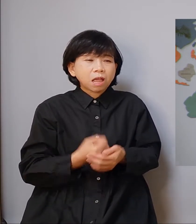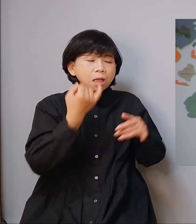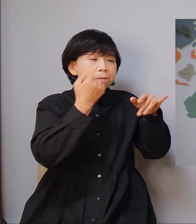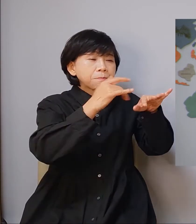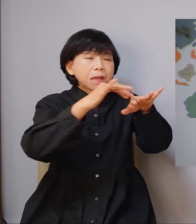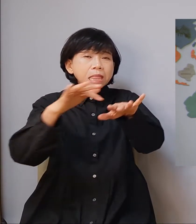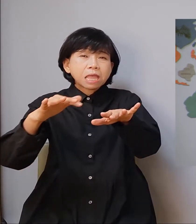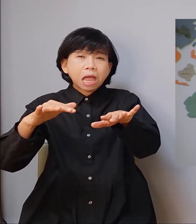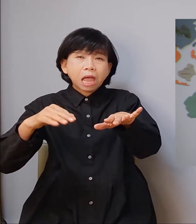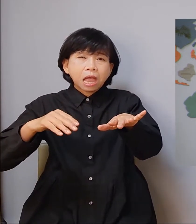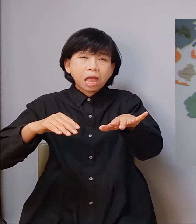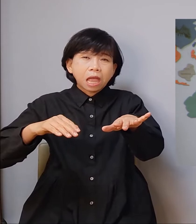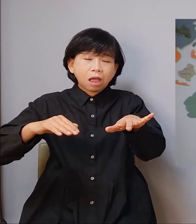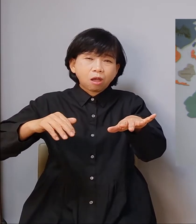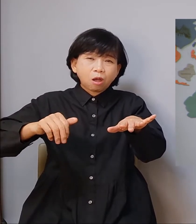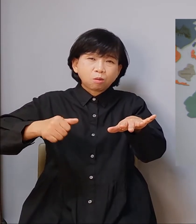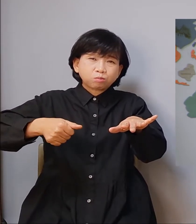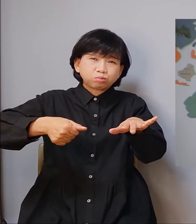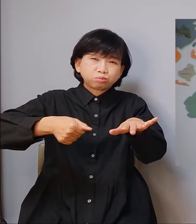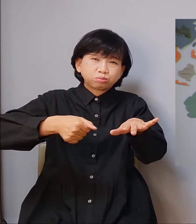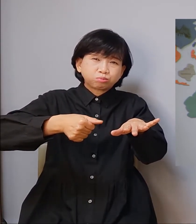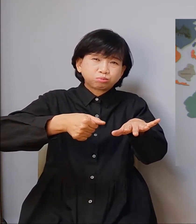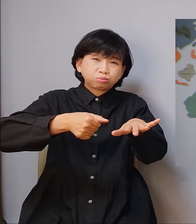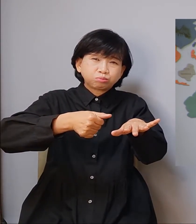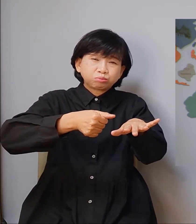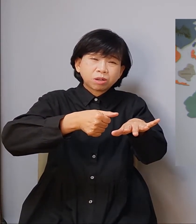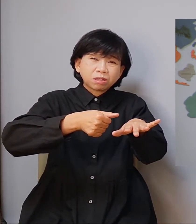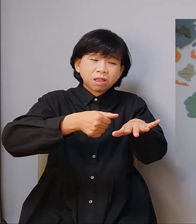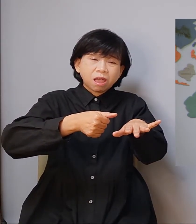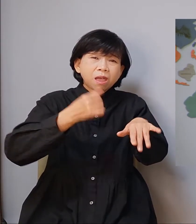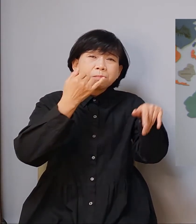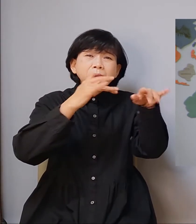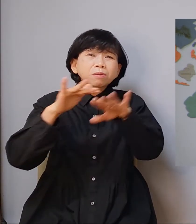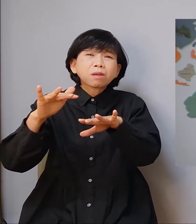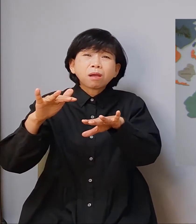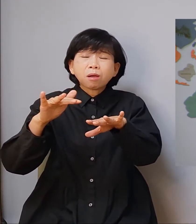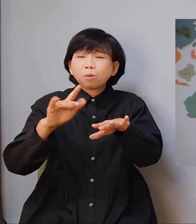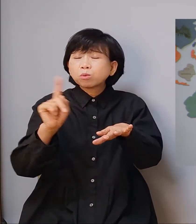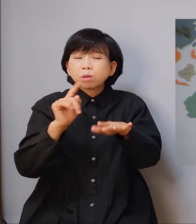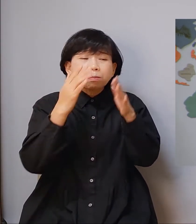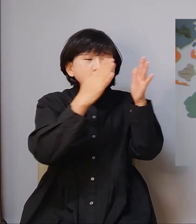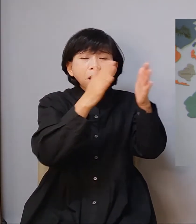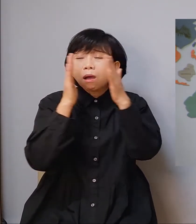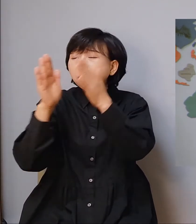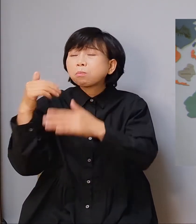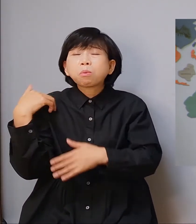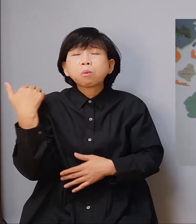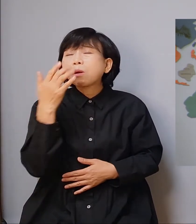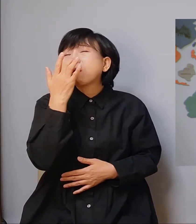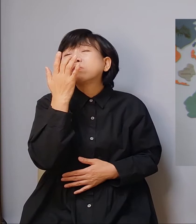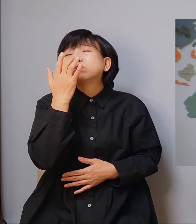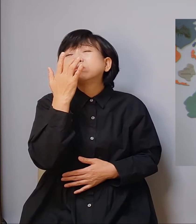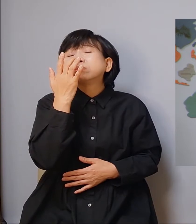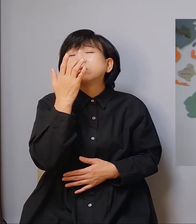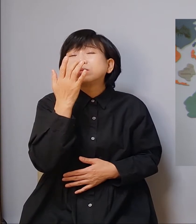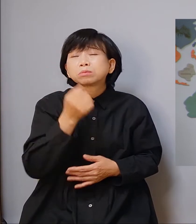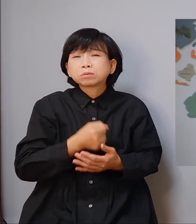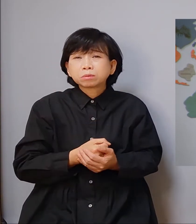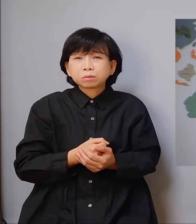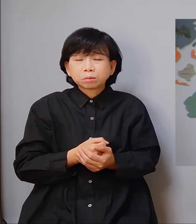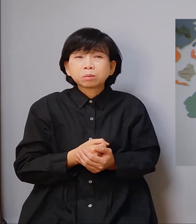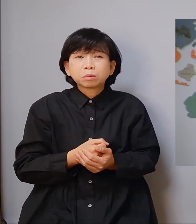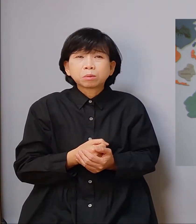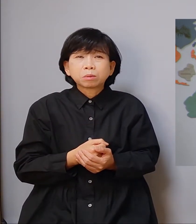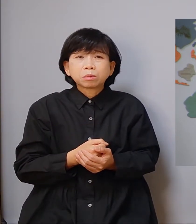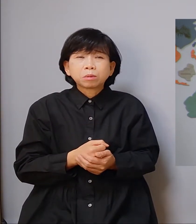쪽으로 돌아가지 않는 거죠. 거북이가 알을 낳으면 그 다음에 바다로 돌아가는 것이